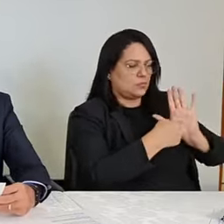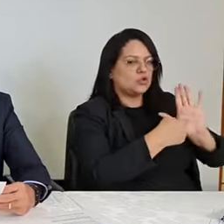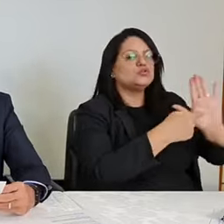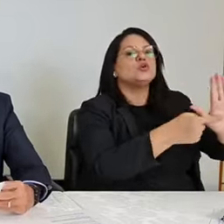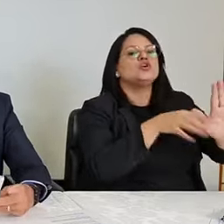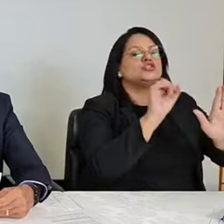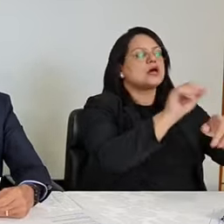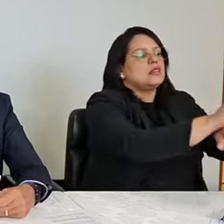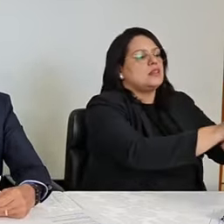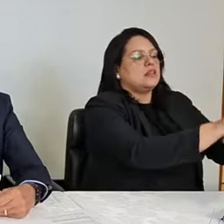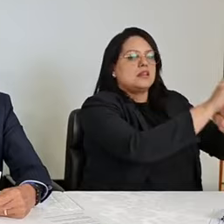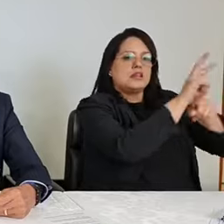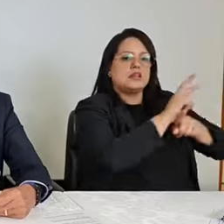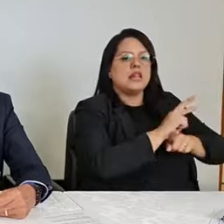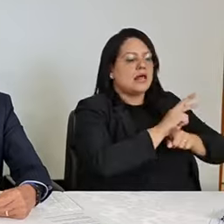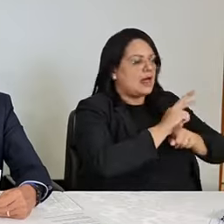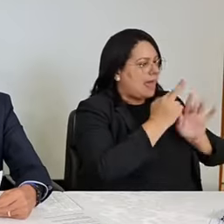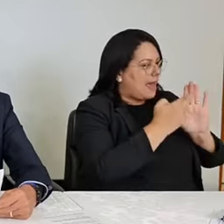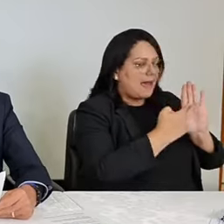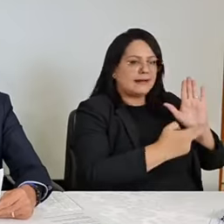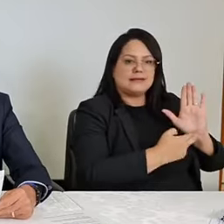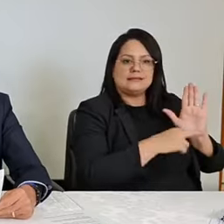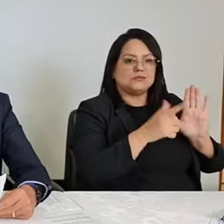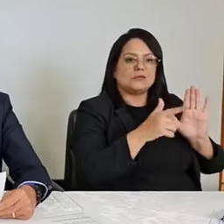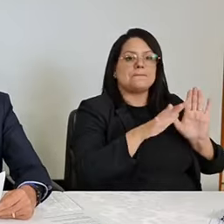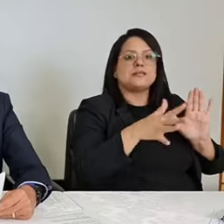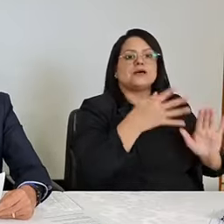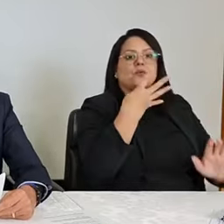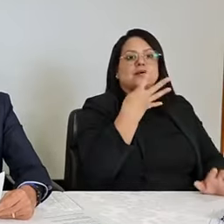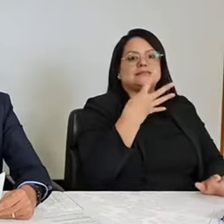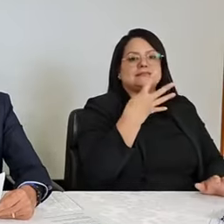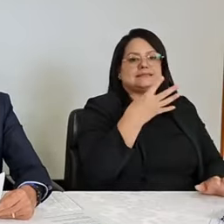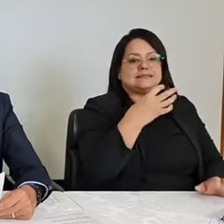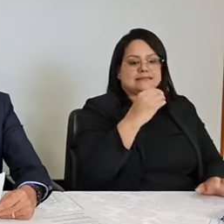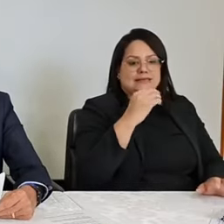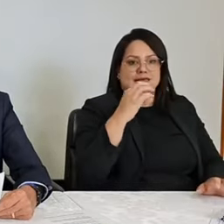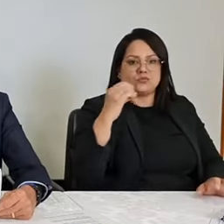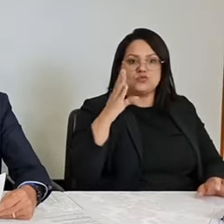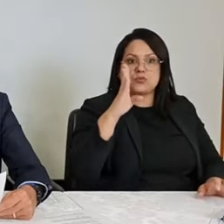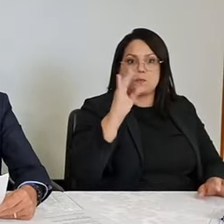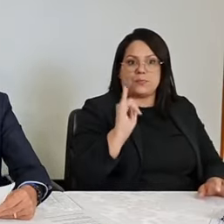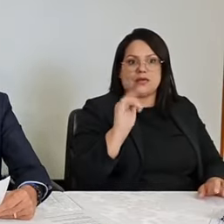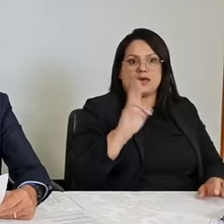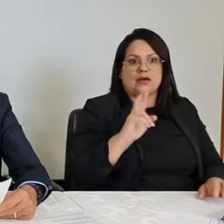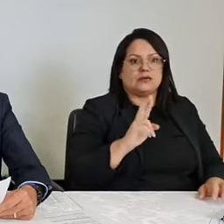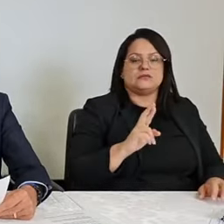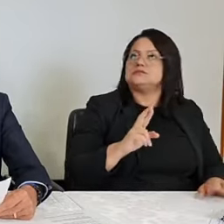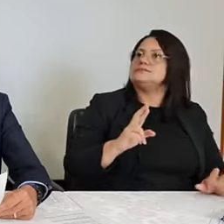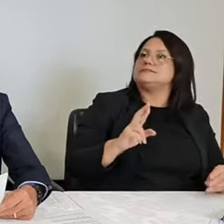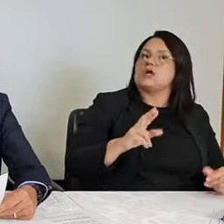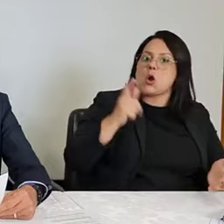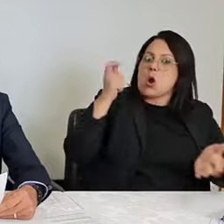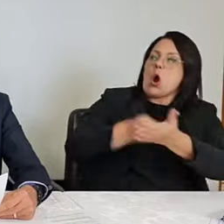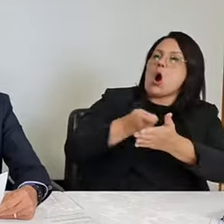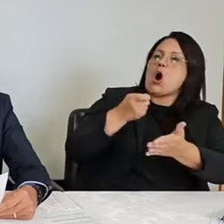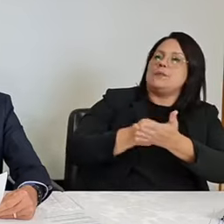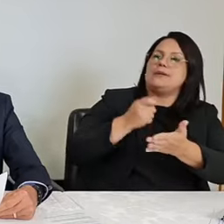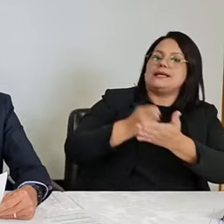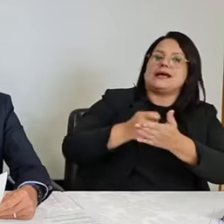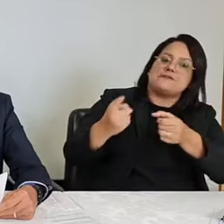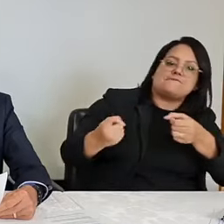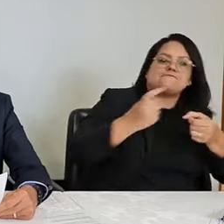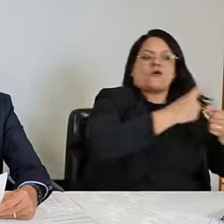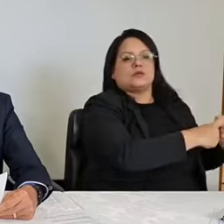aportado de forma irregular no BNDES aproximadamente 400 bilhões de reais, está nos obrigando a devolver. E a gente está fazendo esse esforço